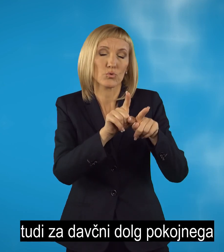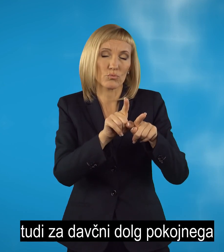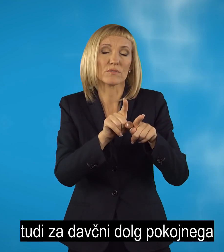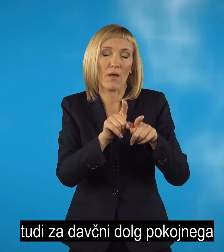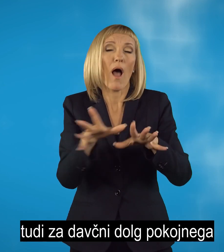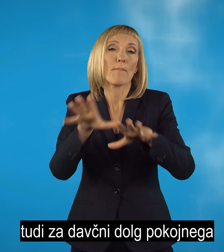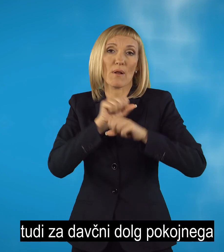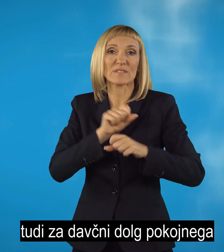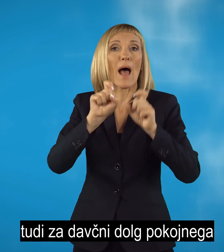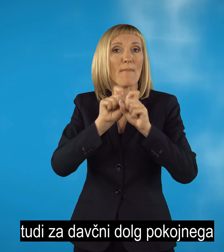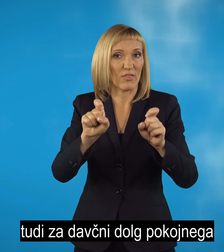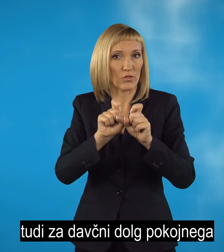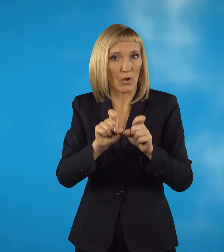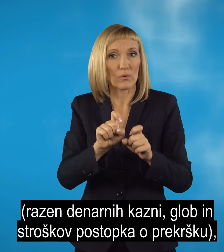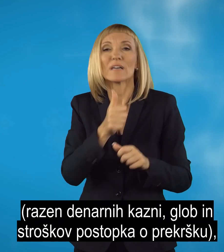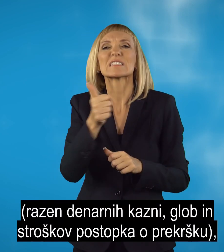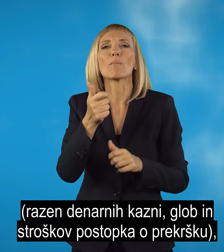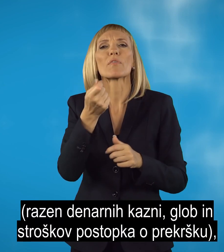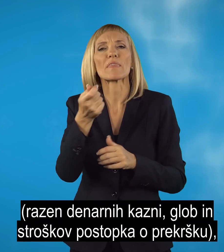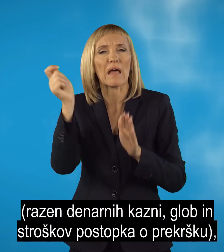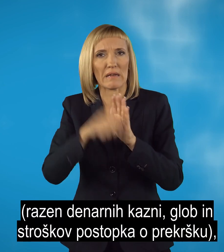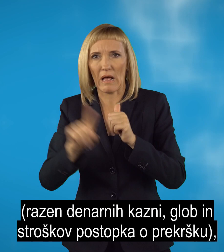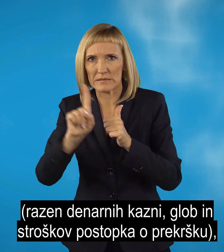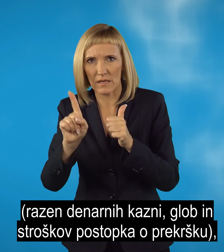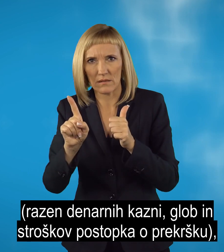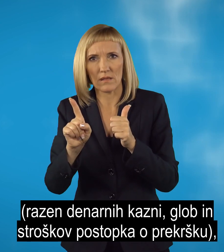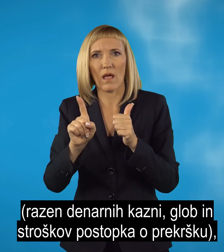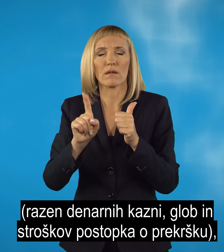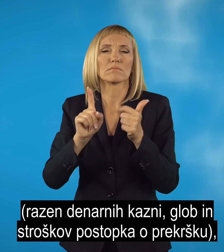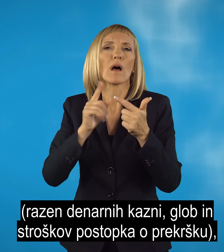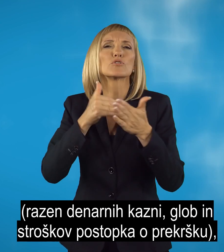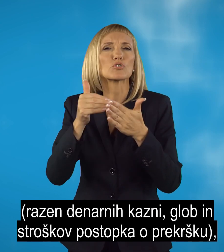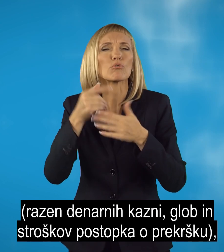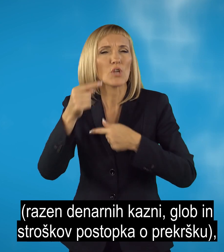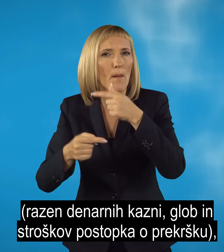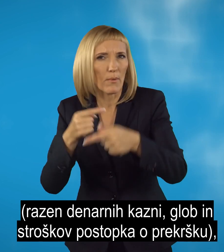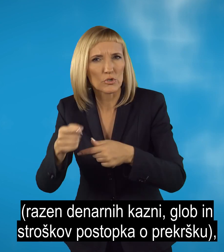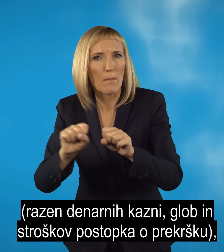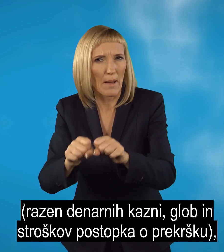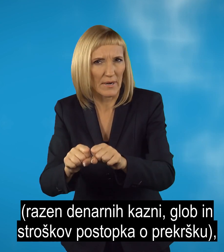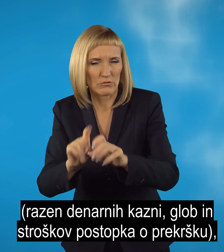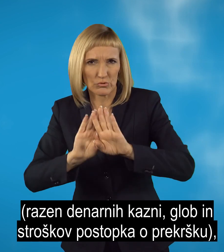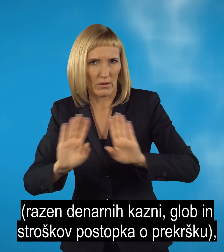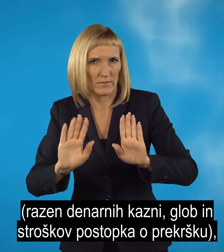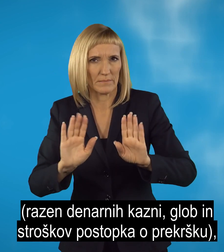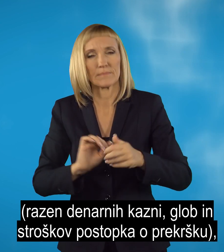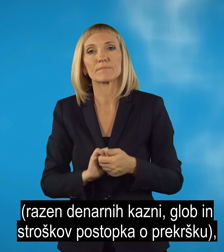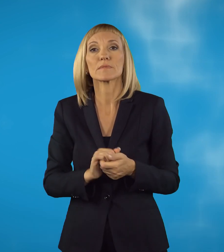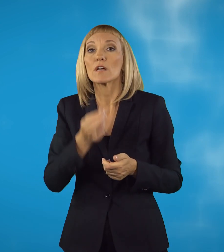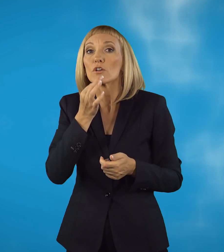dolg pokojnega, razen denarnih kazni, glob in stroškov postopka o prekršku. Če ta na